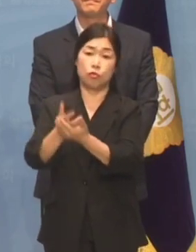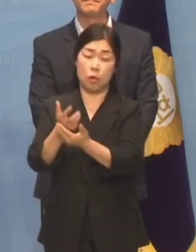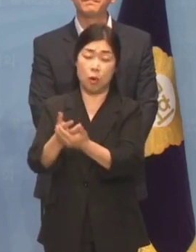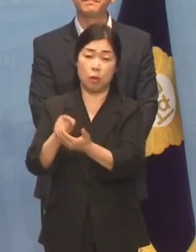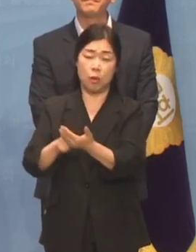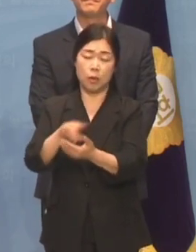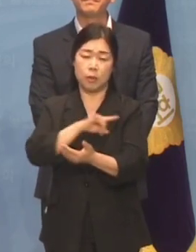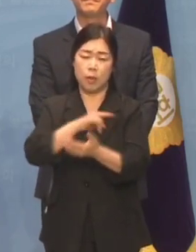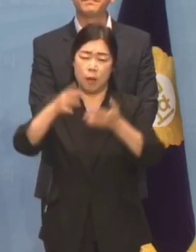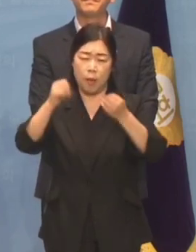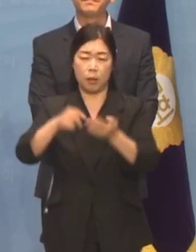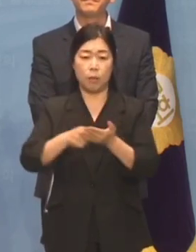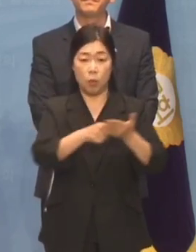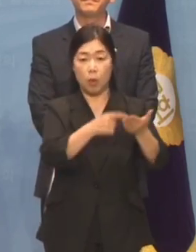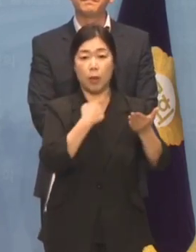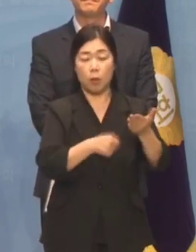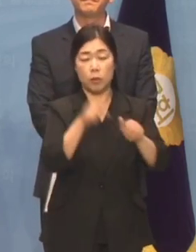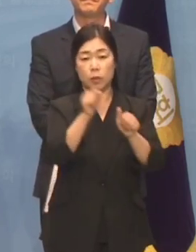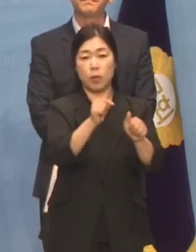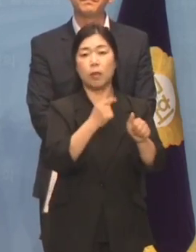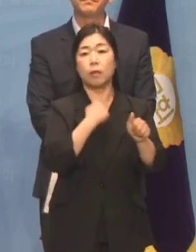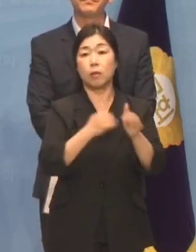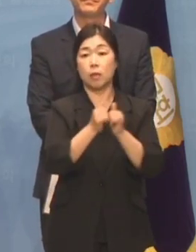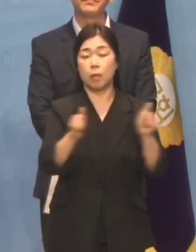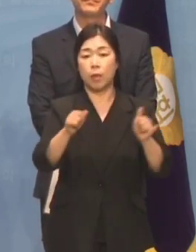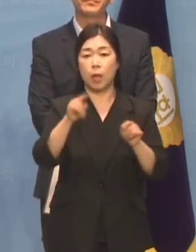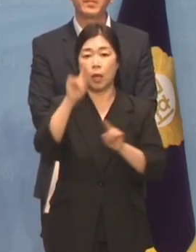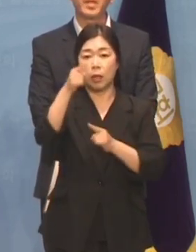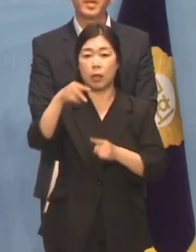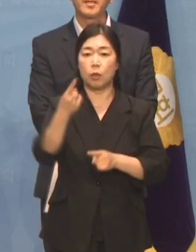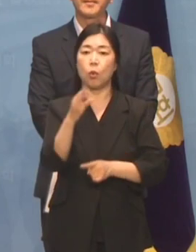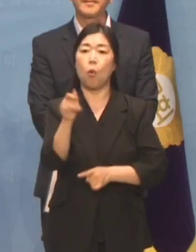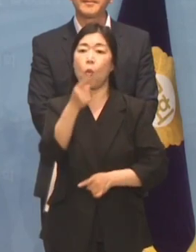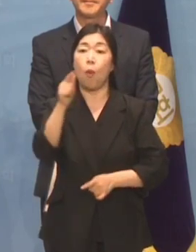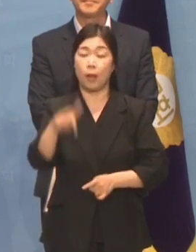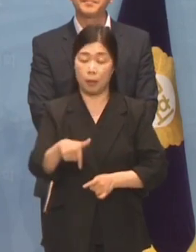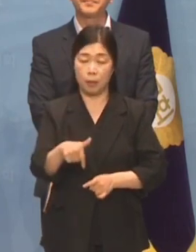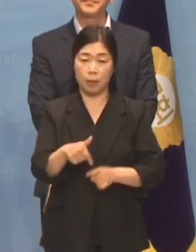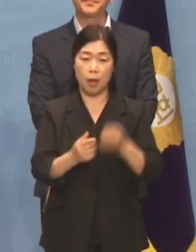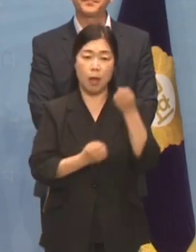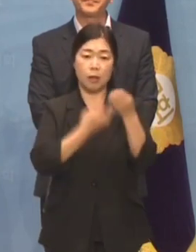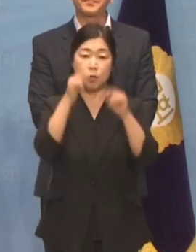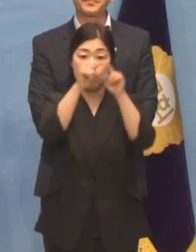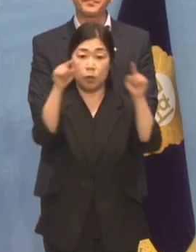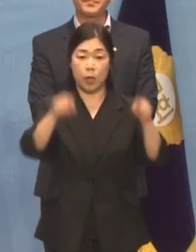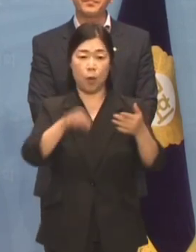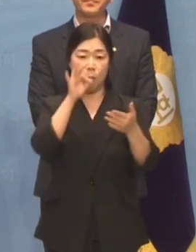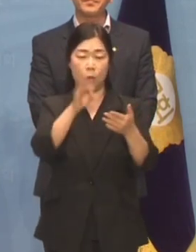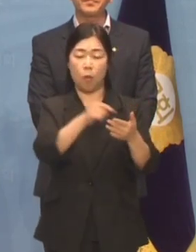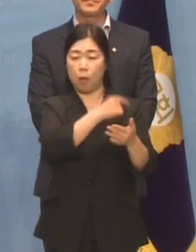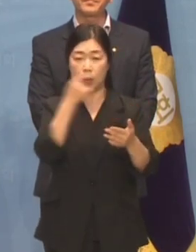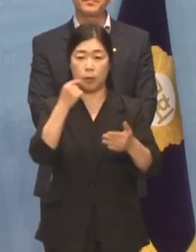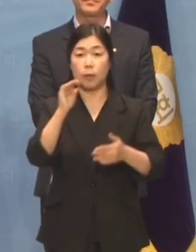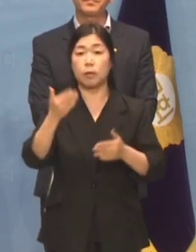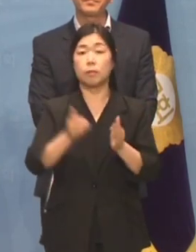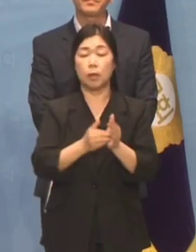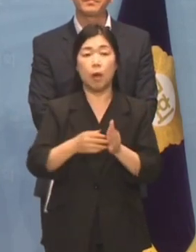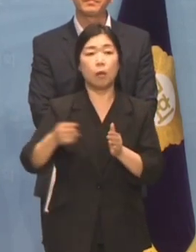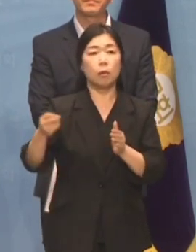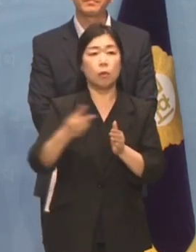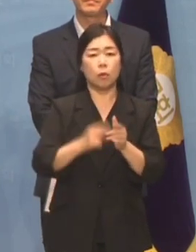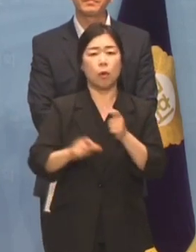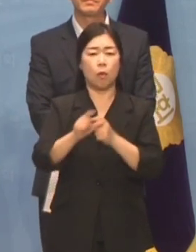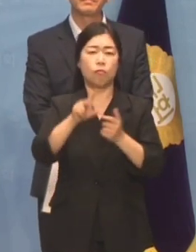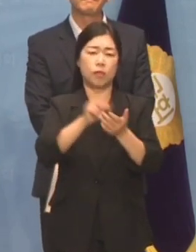많은 보고를 받고 지시를 했던 인물이 이동관이었음이 진술 조서를 통해서 밝혀졌습니다. 뿐만 아니라